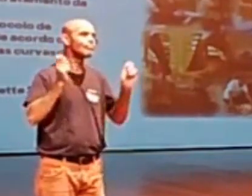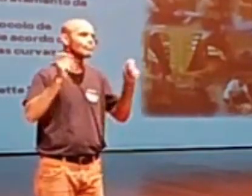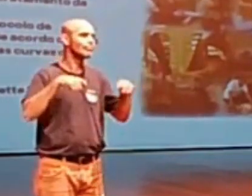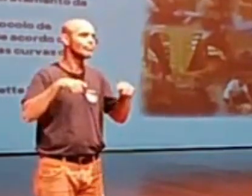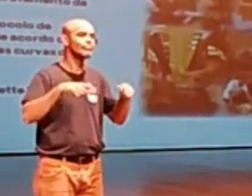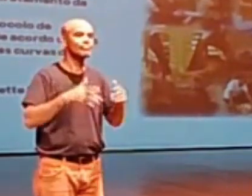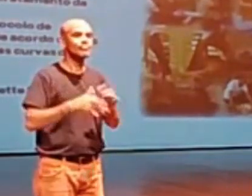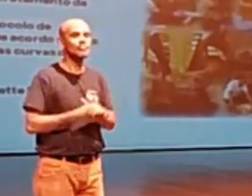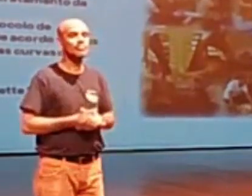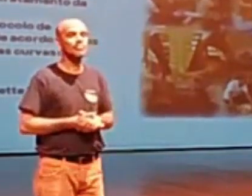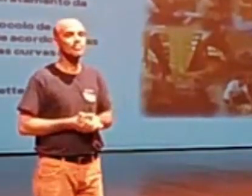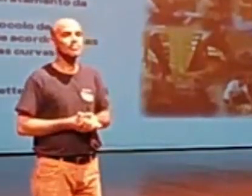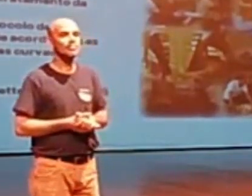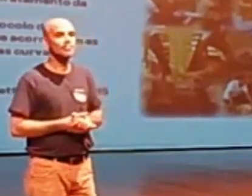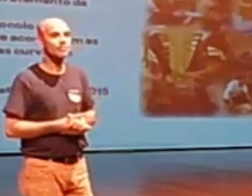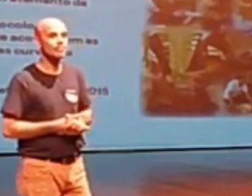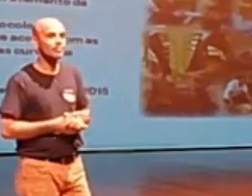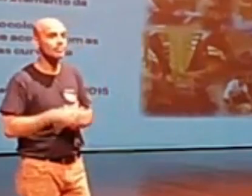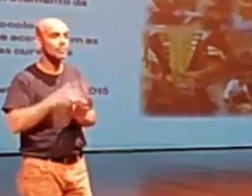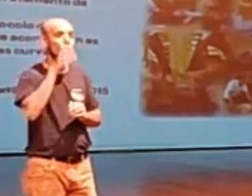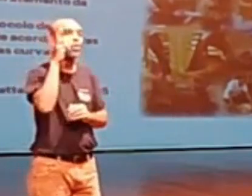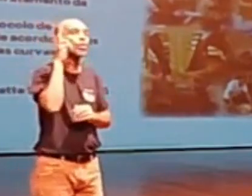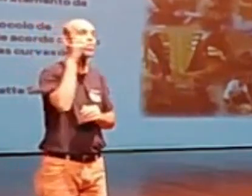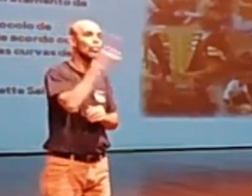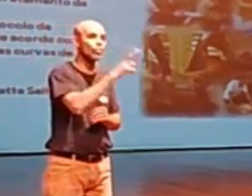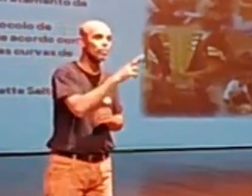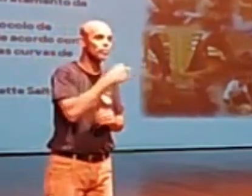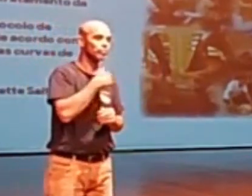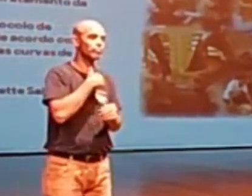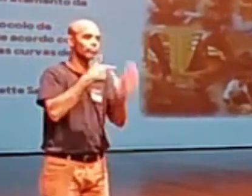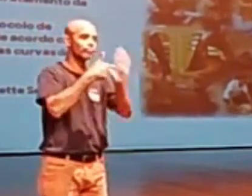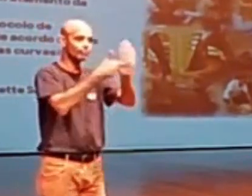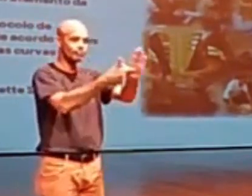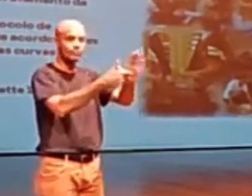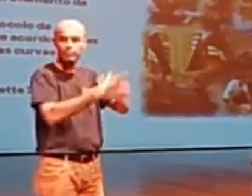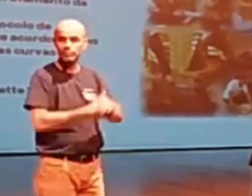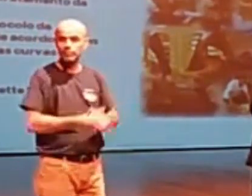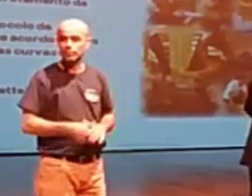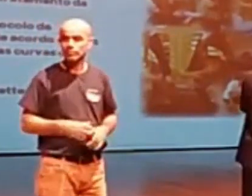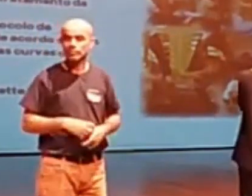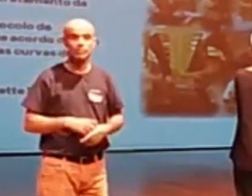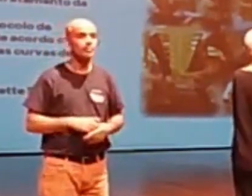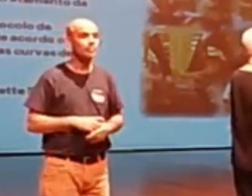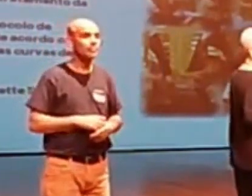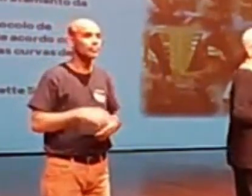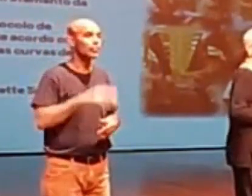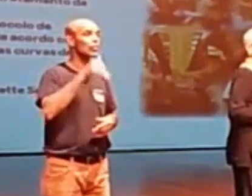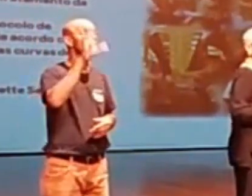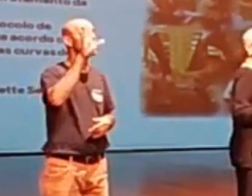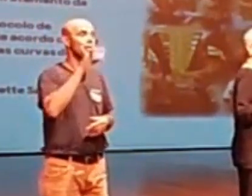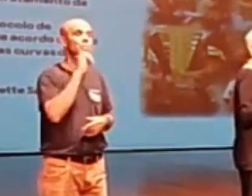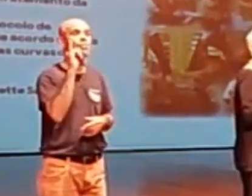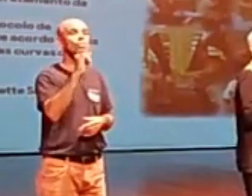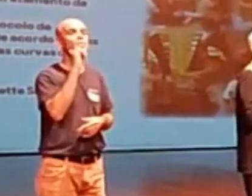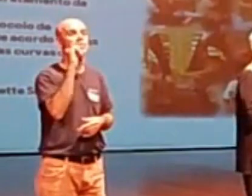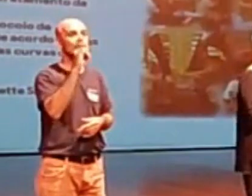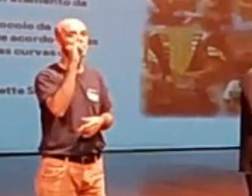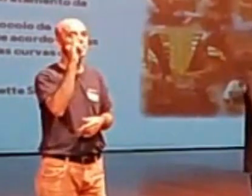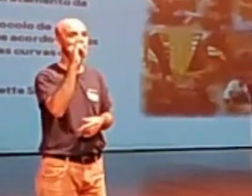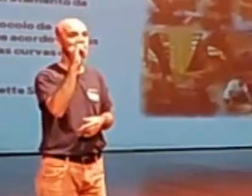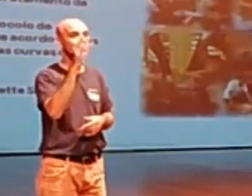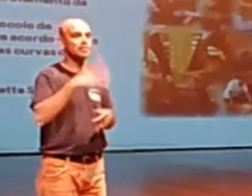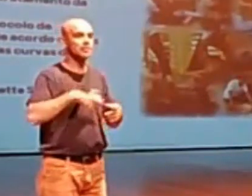mais, e os resultados têm se mostrado. O que é mais importante nisso é que